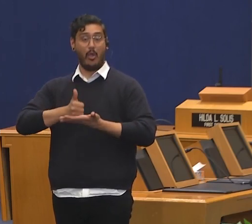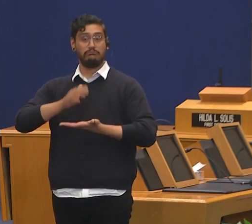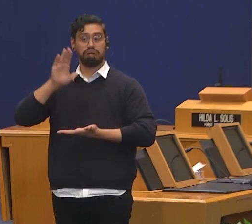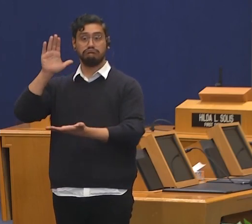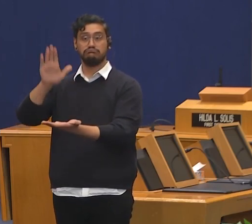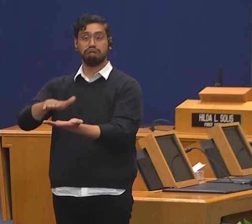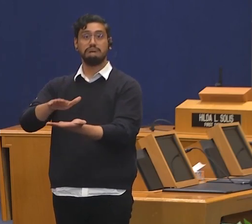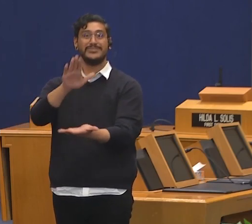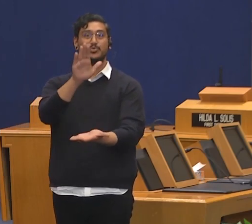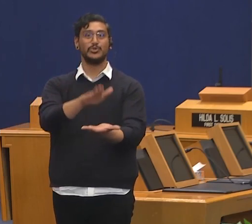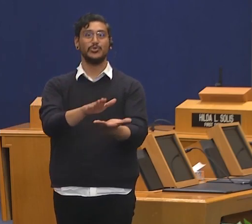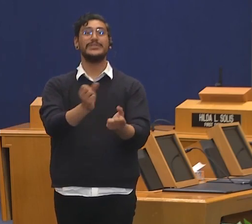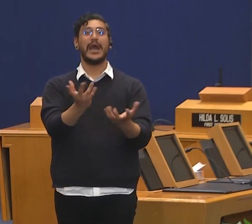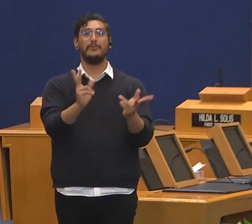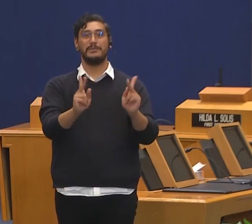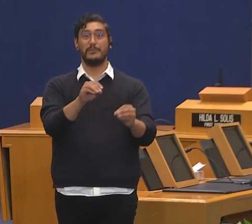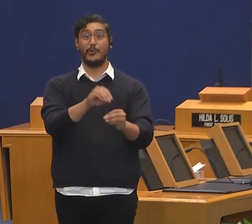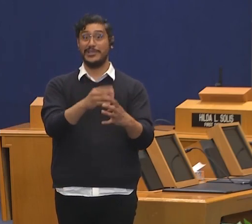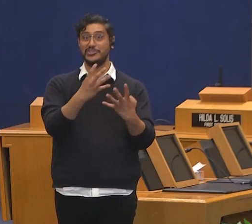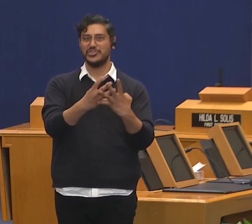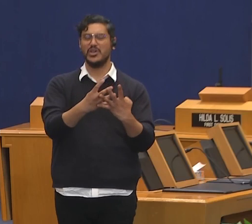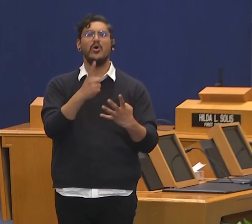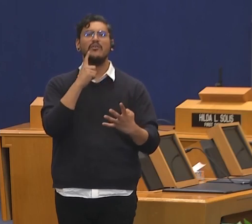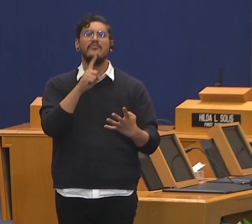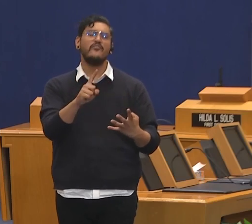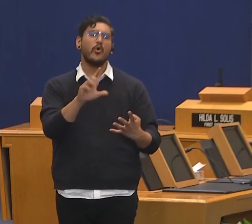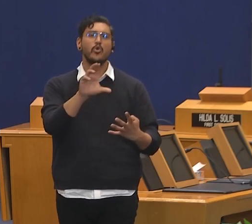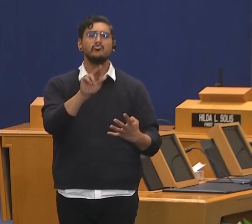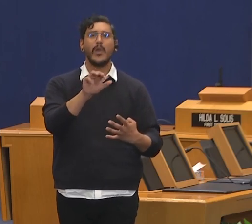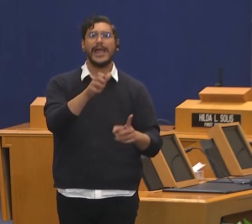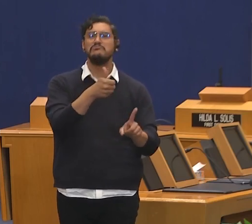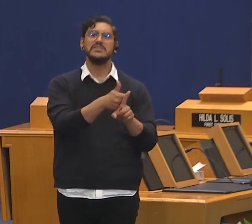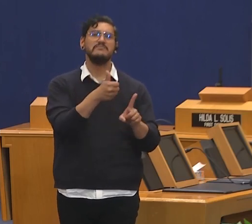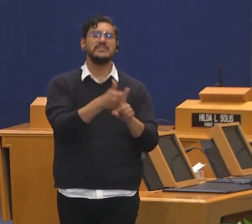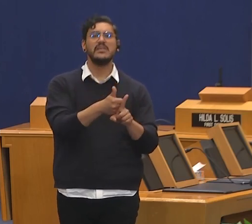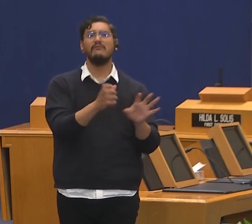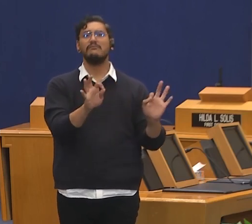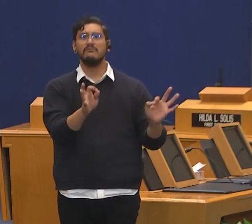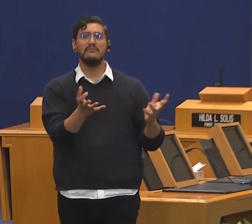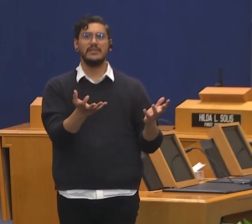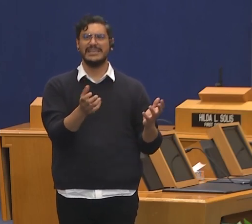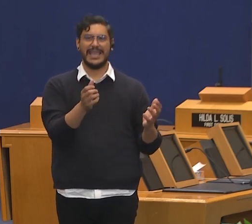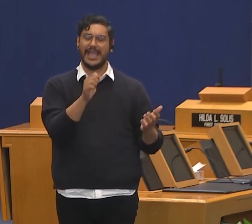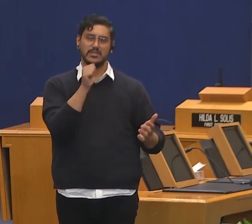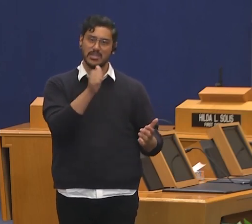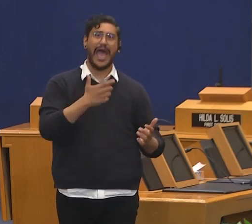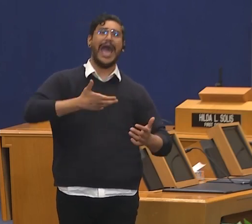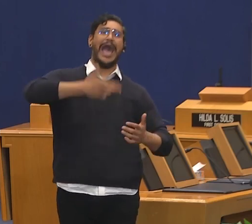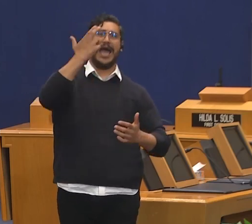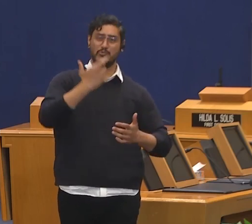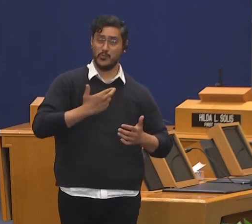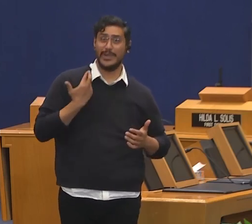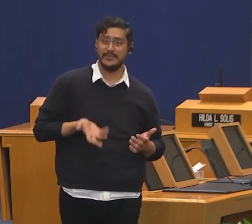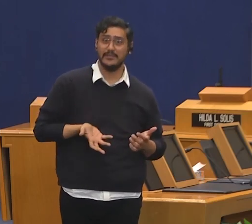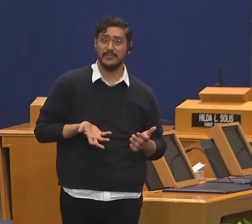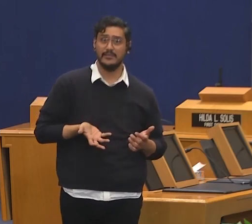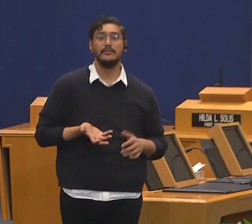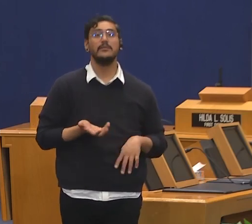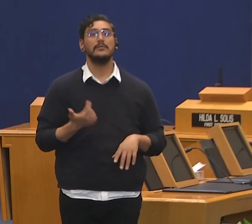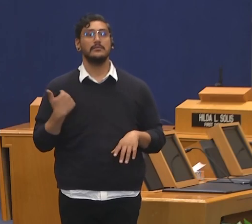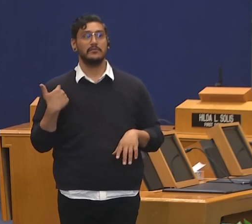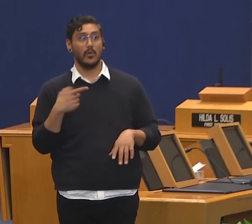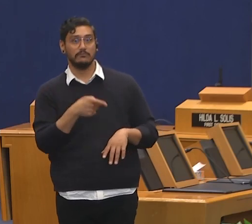prisioneros en la cárcel por crímenes no violentos y de bajo riesgo como respuesta a esta pandemia. Los fiscales han llevado a